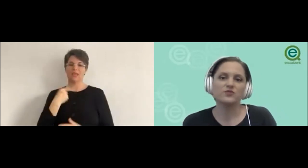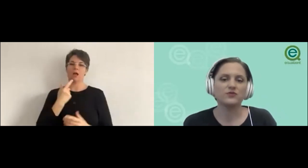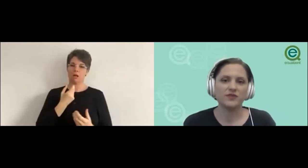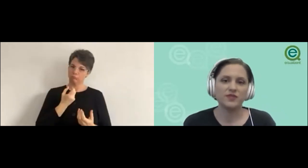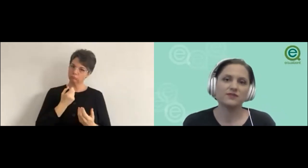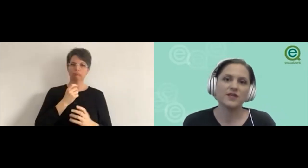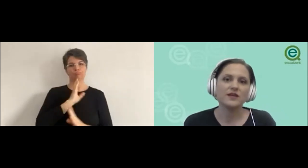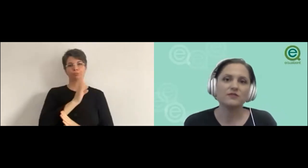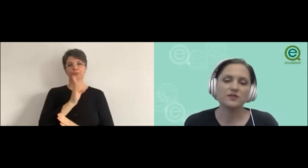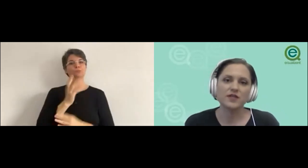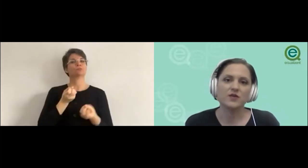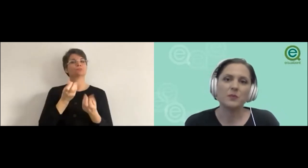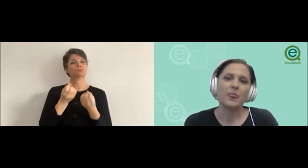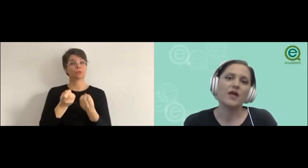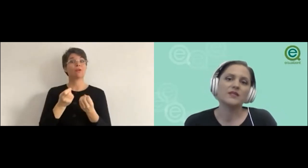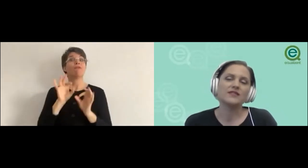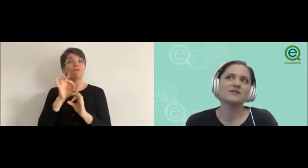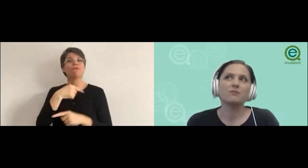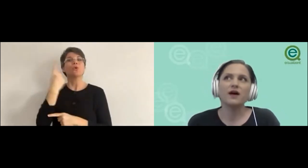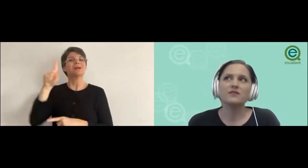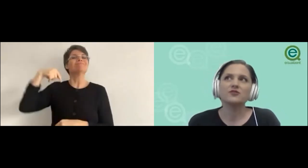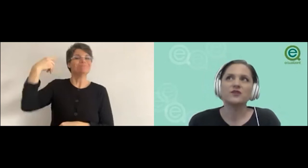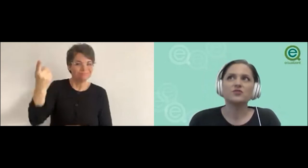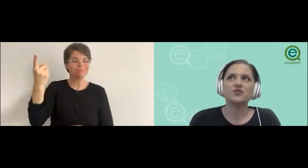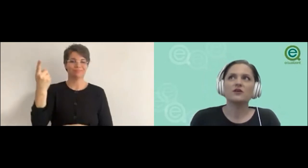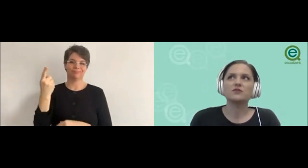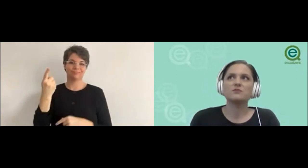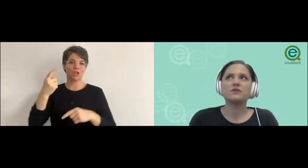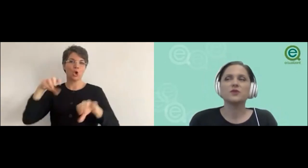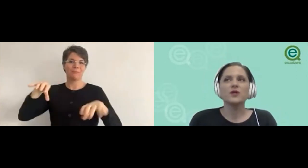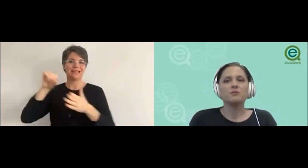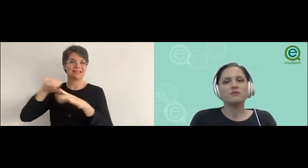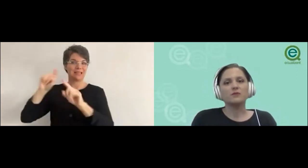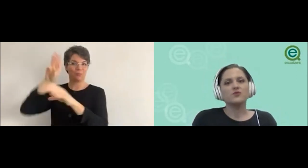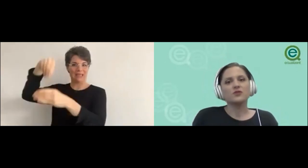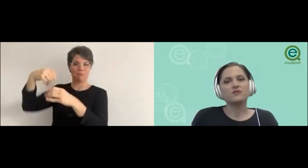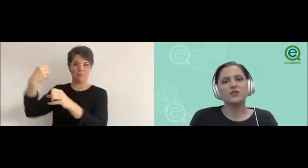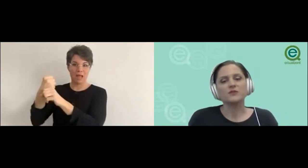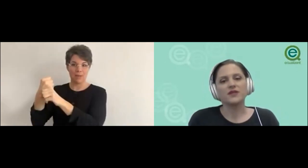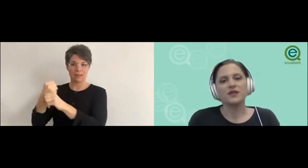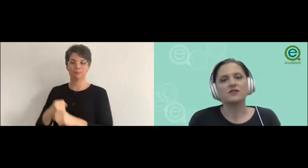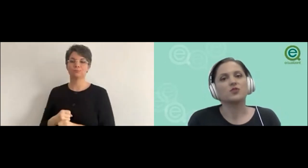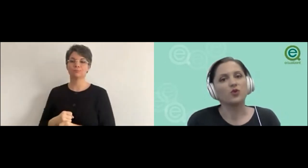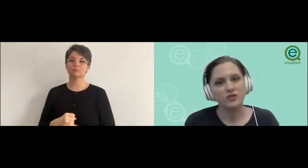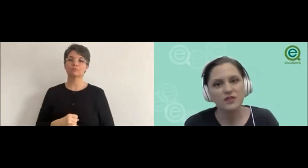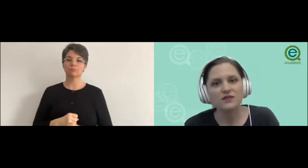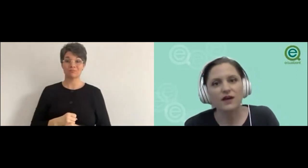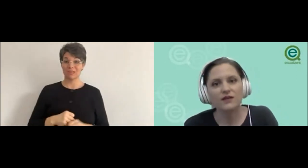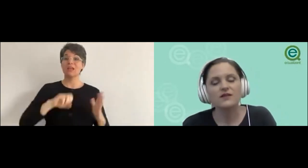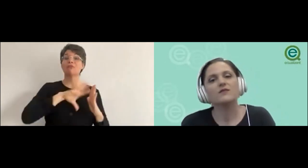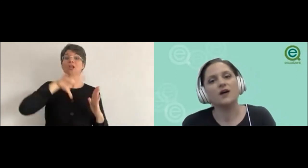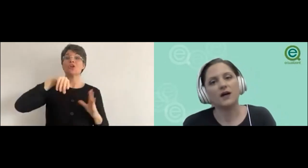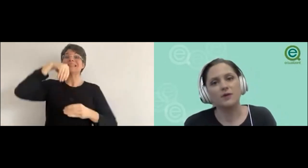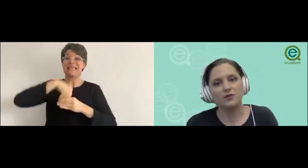unsere zukünftigen Trainerinnen und Trainer. Eine separate Trainer-Trainer-Ausbildung bieten wir im Zuge des Franchise-Paketes noch nicht